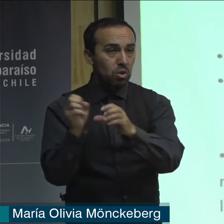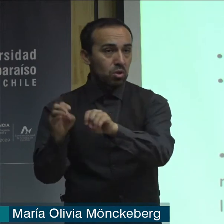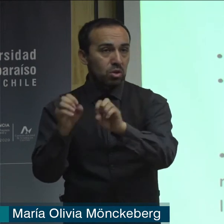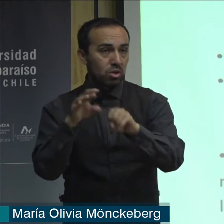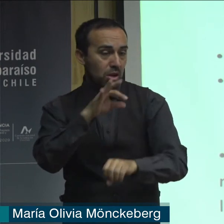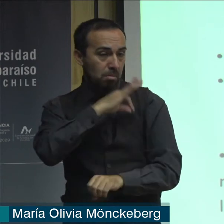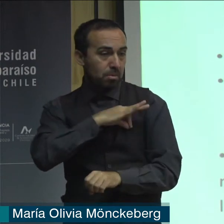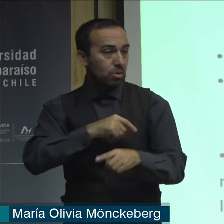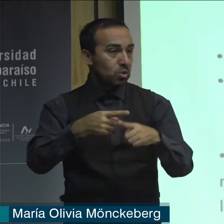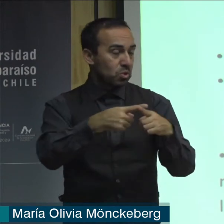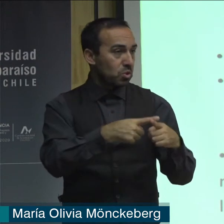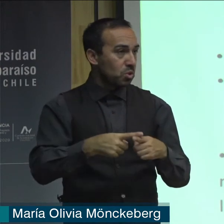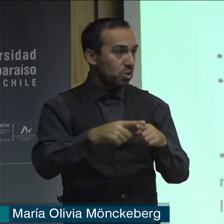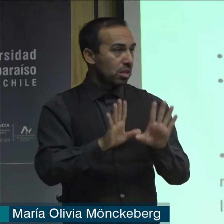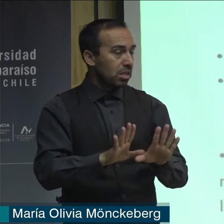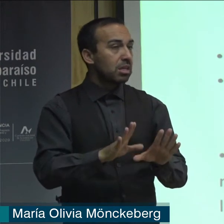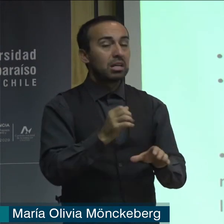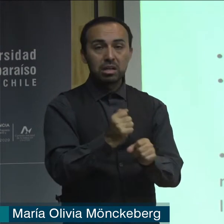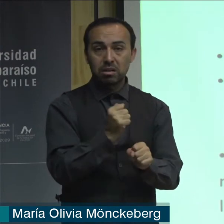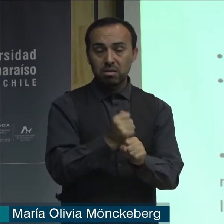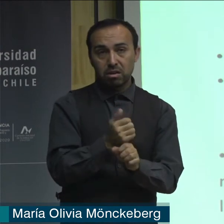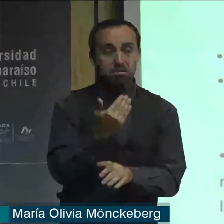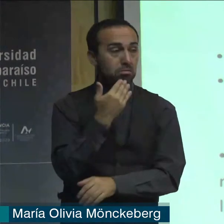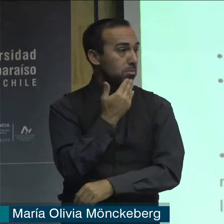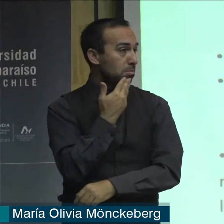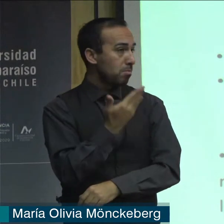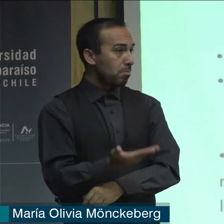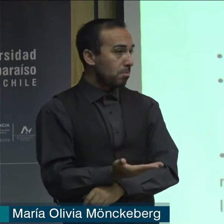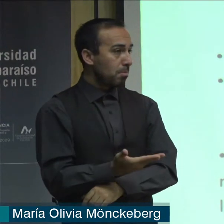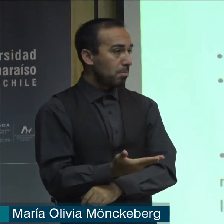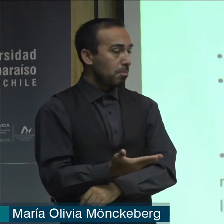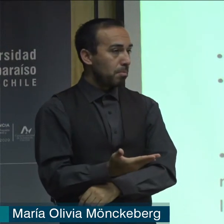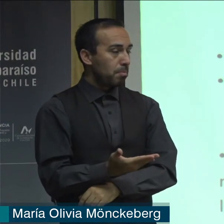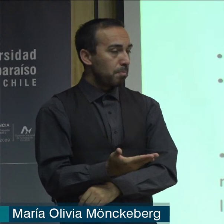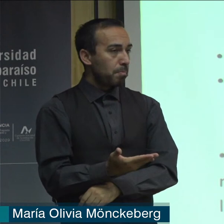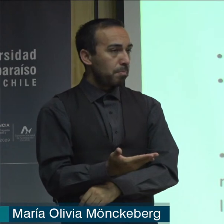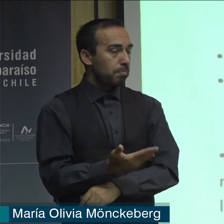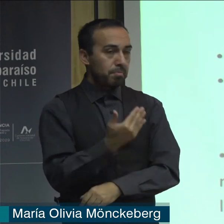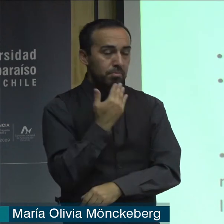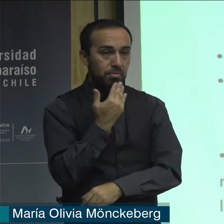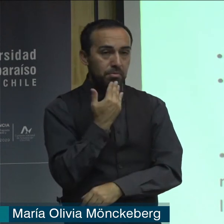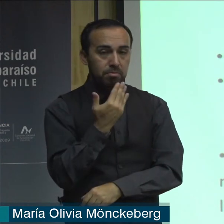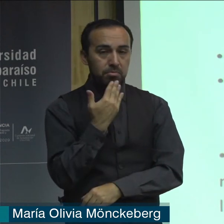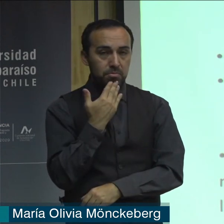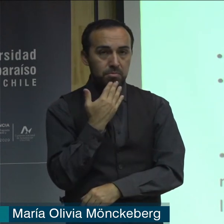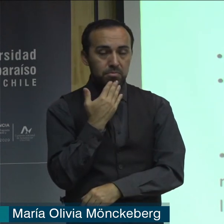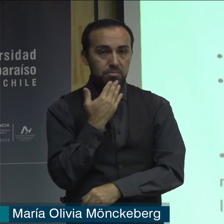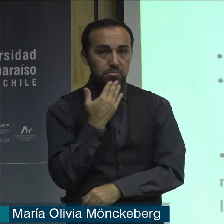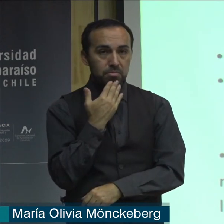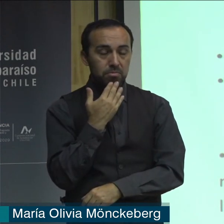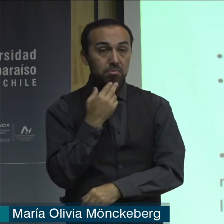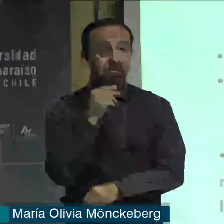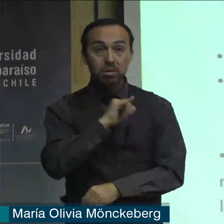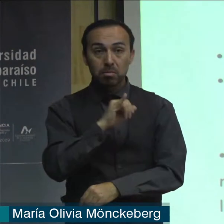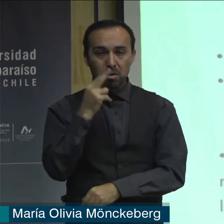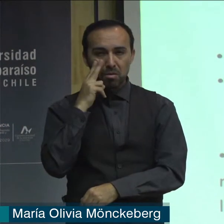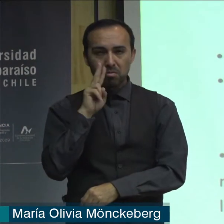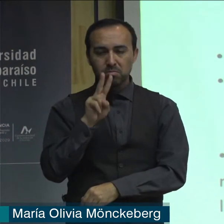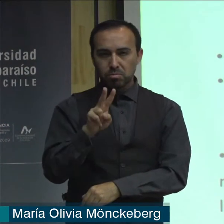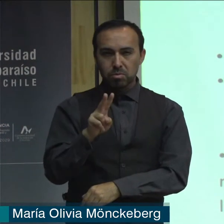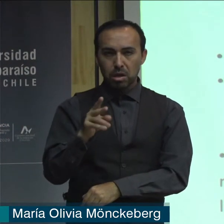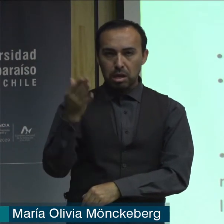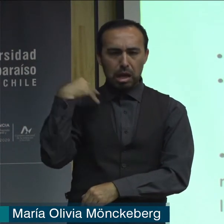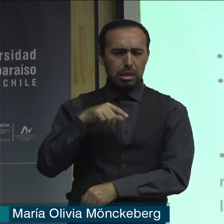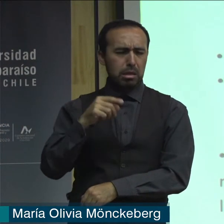social el trabajo y también no va viendo en cuestiones que a lo mejor no se les tomaba el peso en ese instante